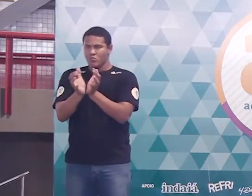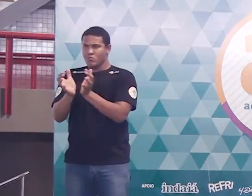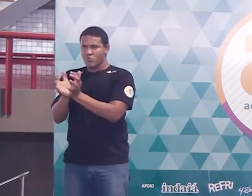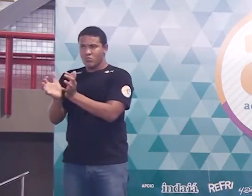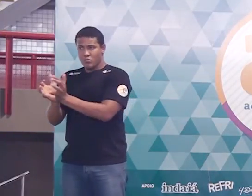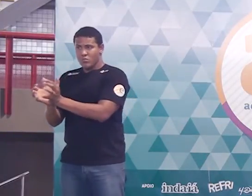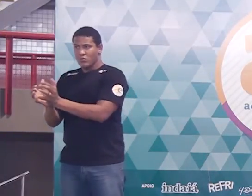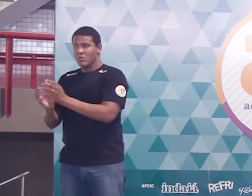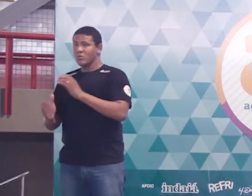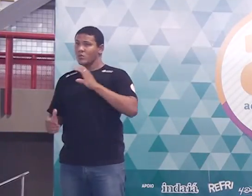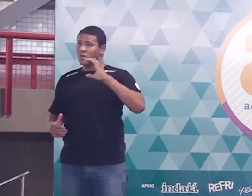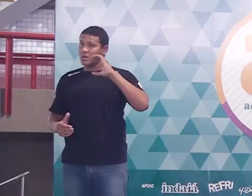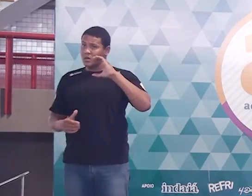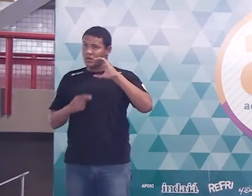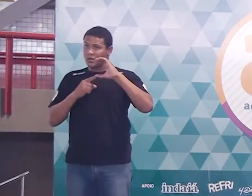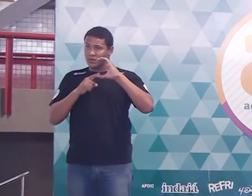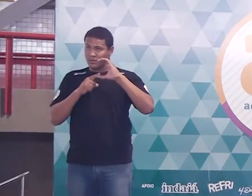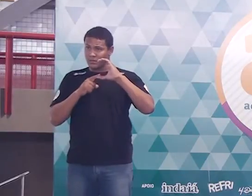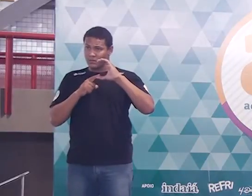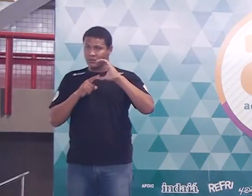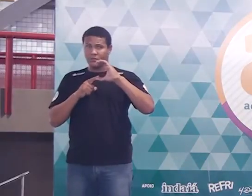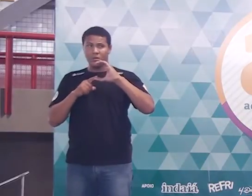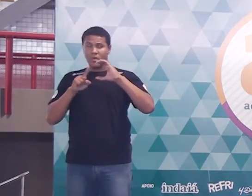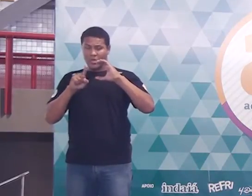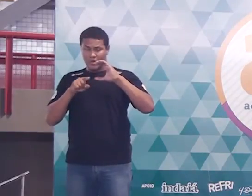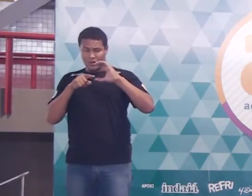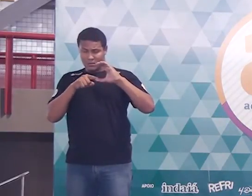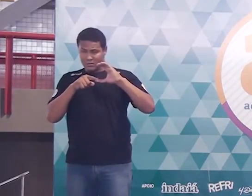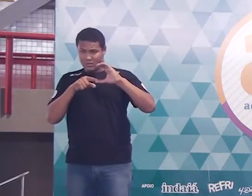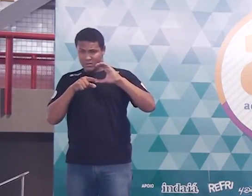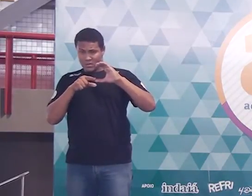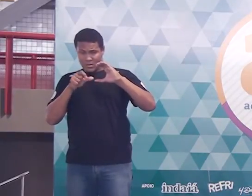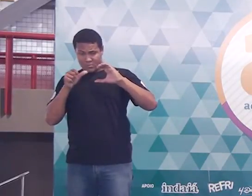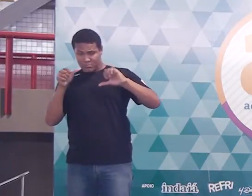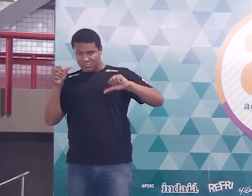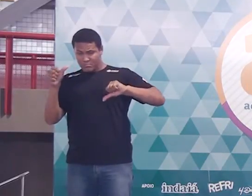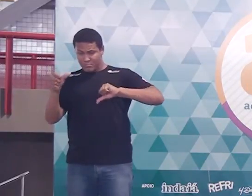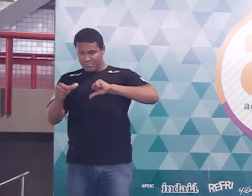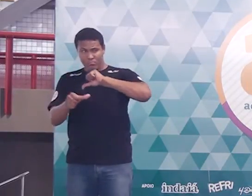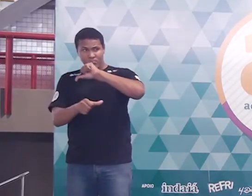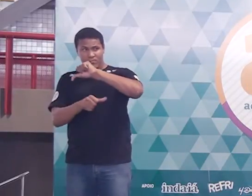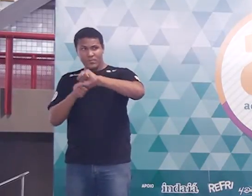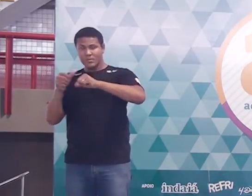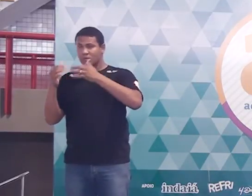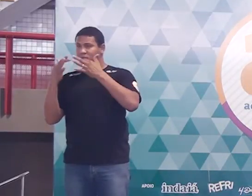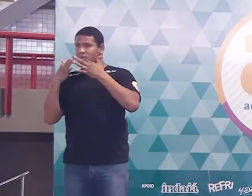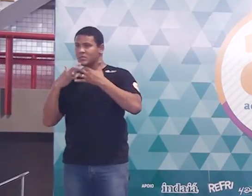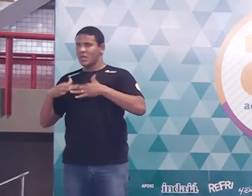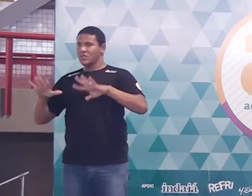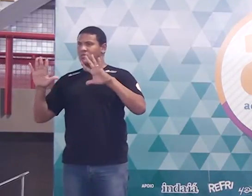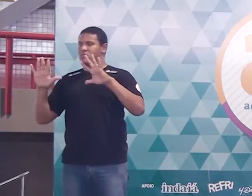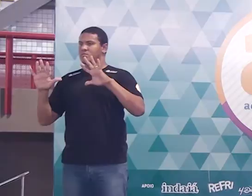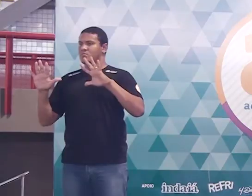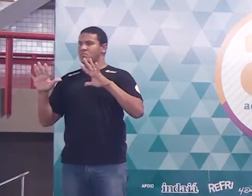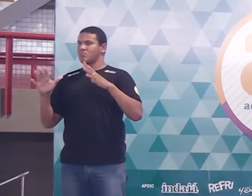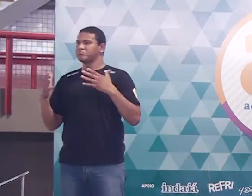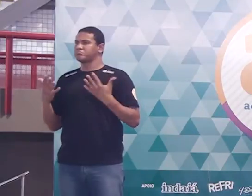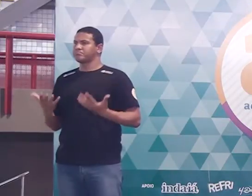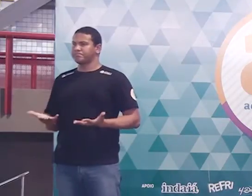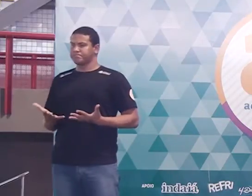o carbono sai da forma inorgânica e vai para a forma o quê?